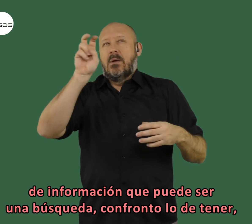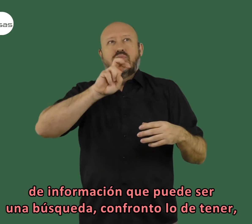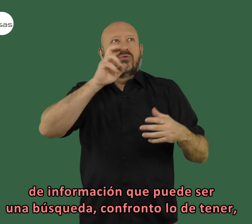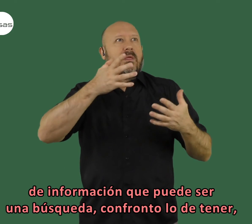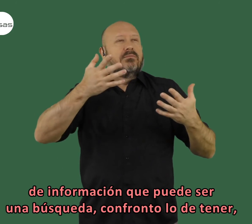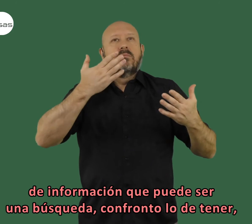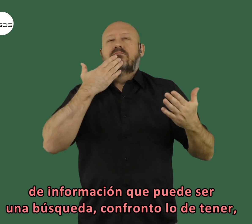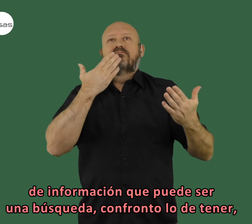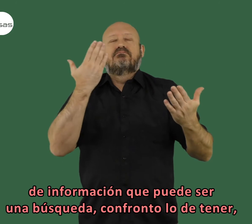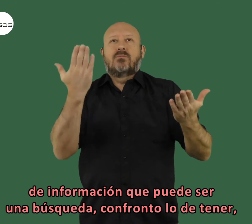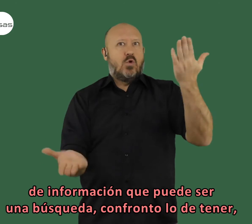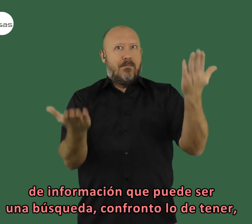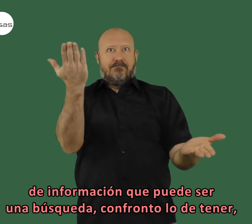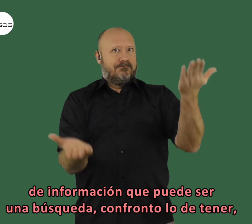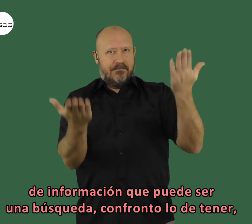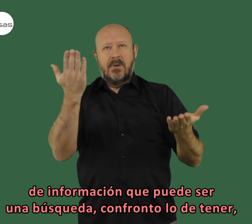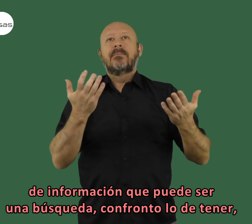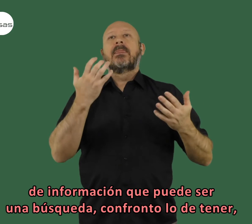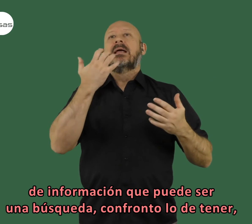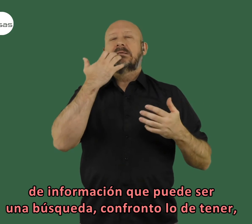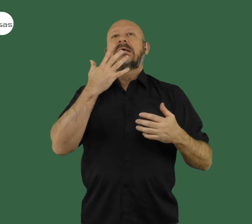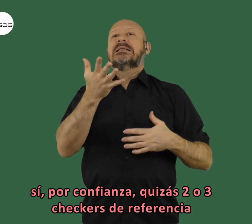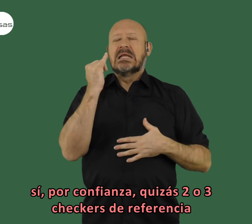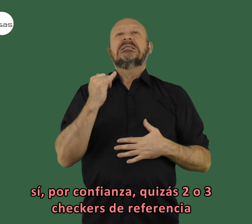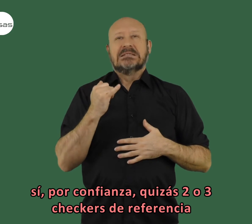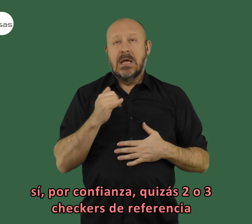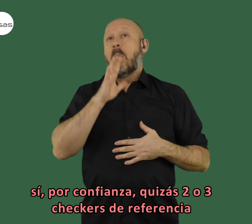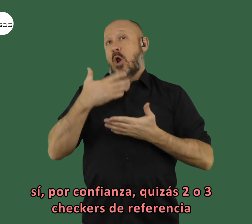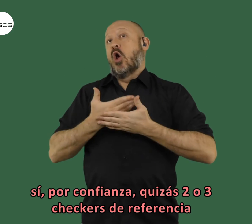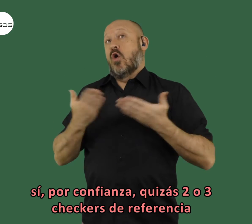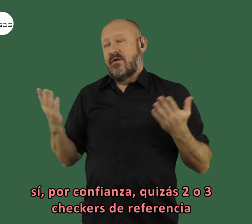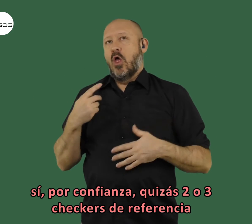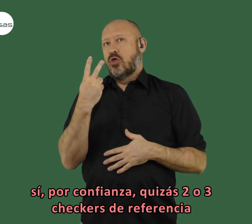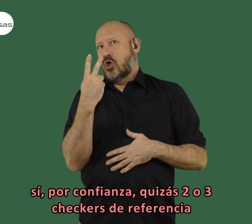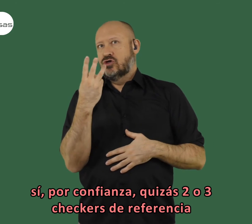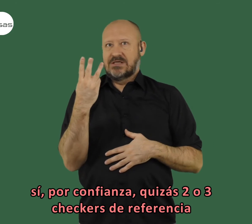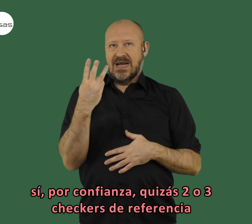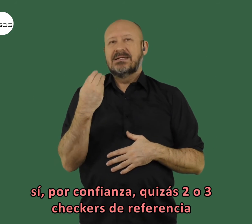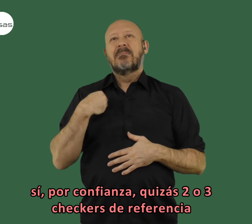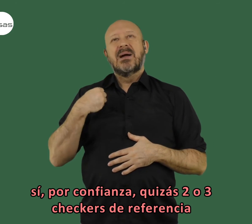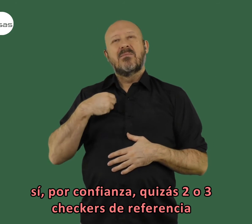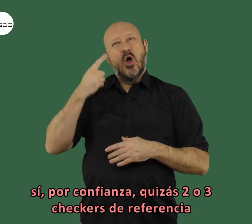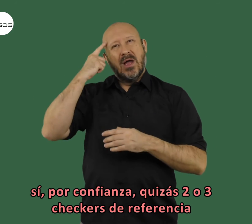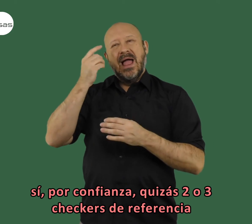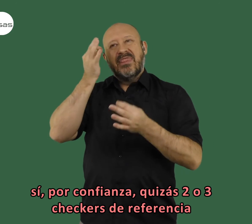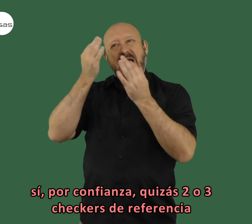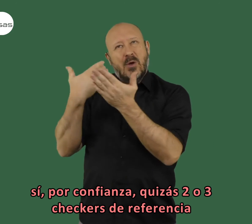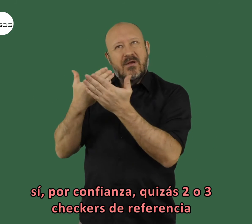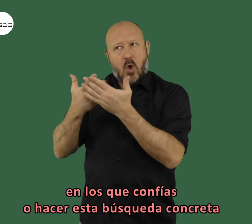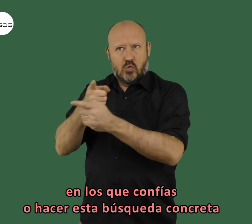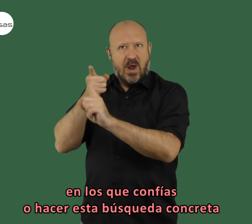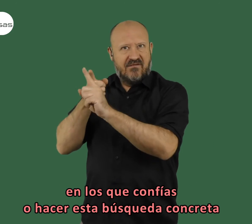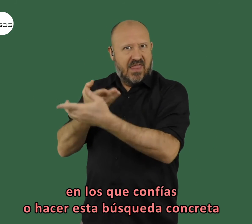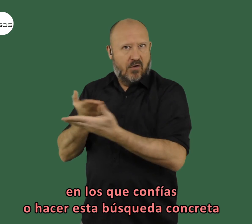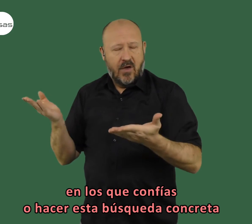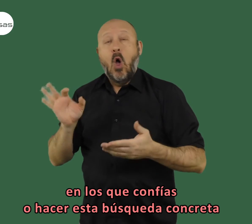puede ser una búsqueda confronto, lo de tener, sí, por confianza, quizás 2, 3 checkers de referencia en los